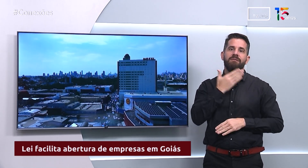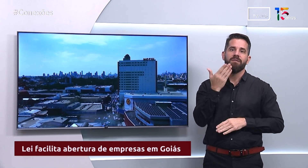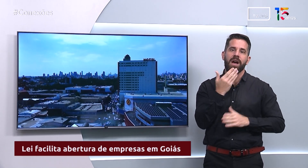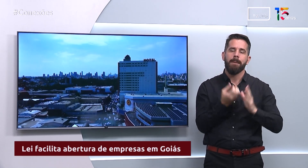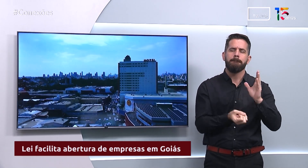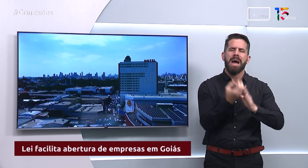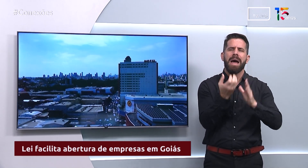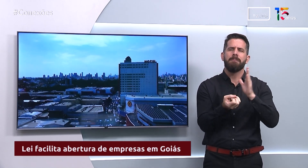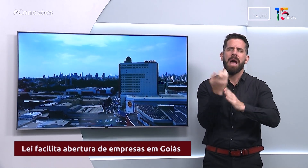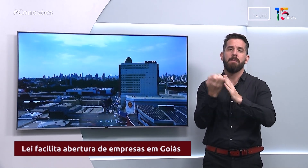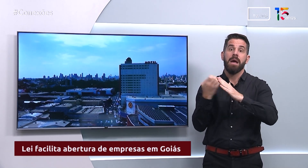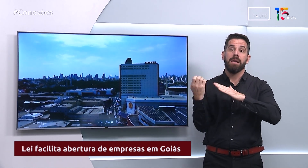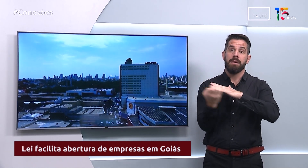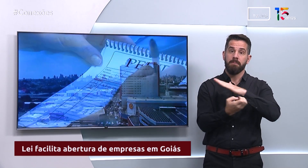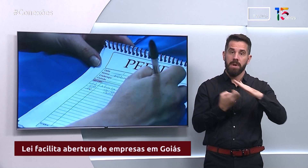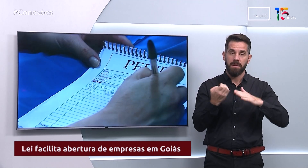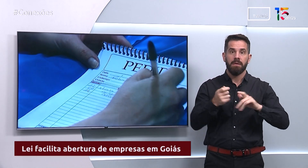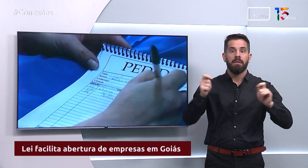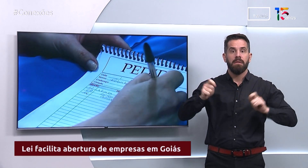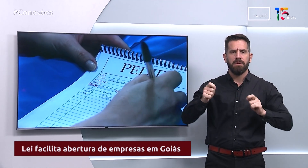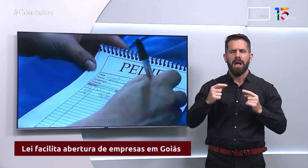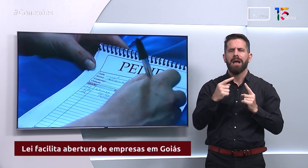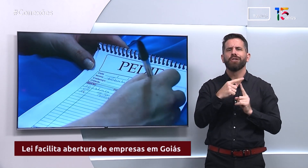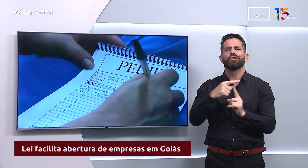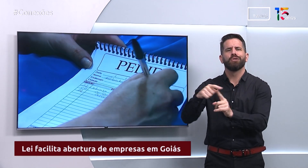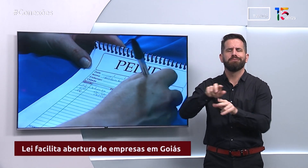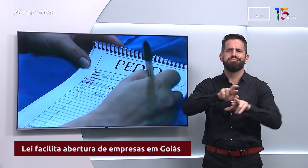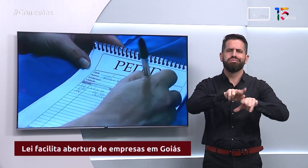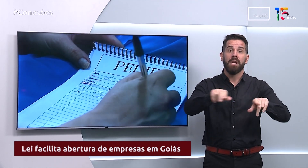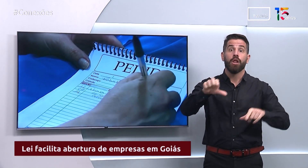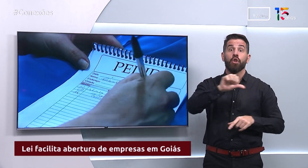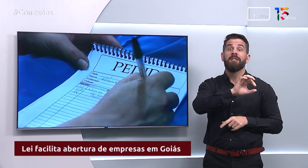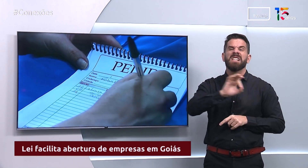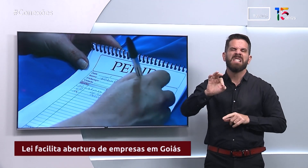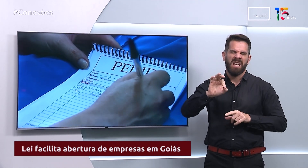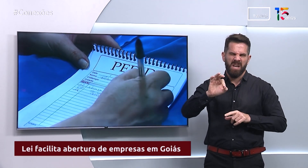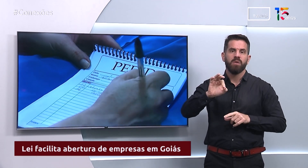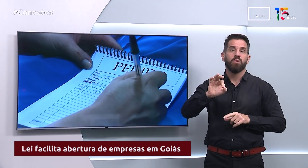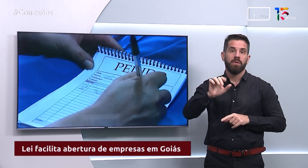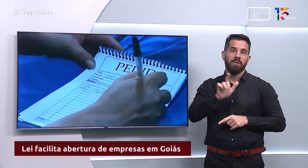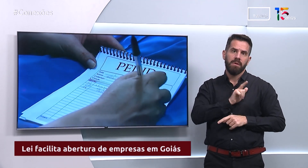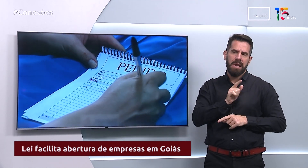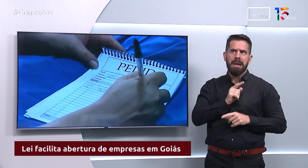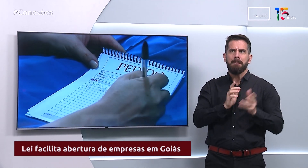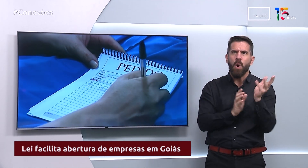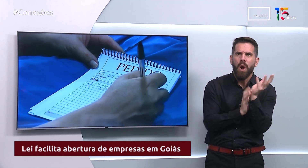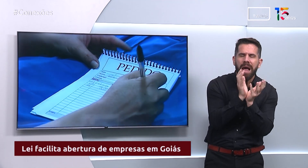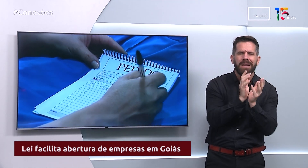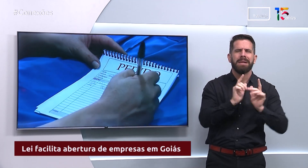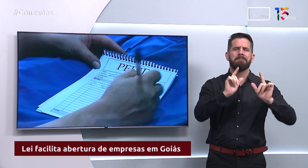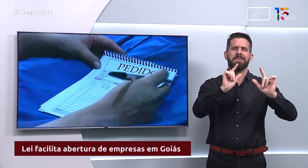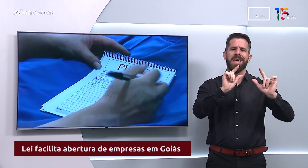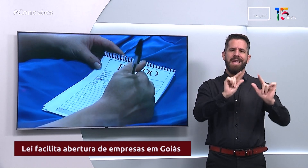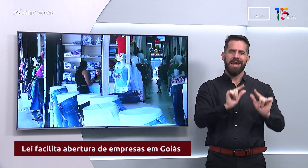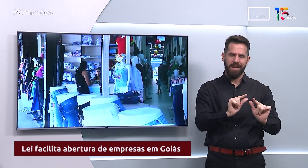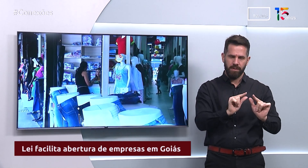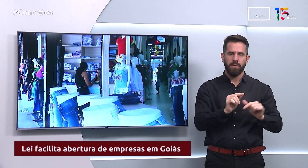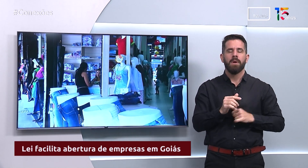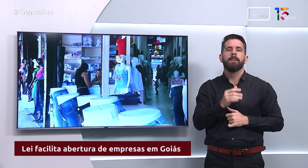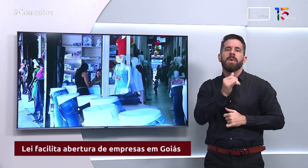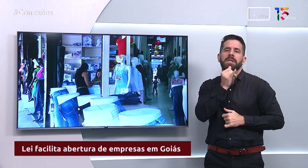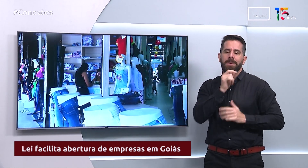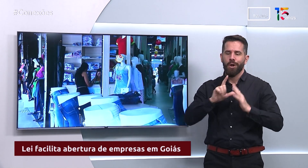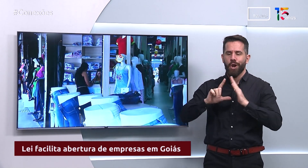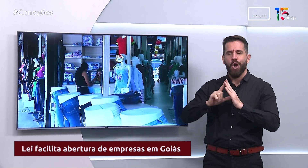de 900 tipos de negócios não precisem de tanta burocracia para começar. Isso inclui loja